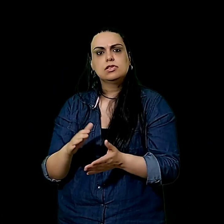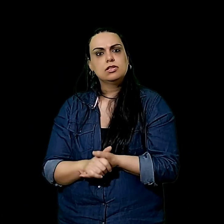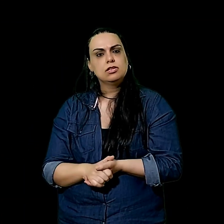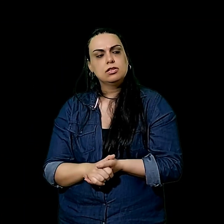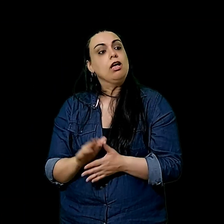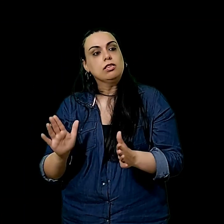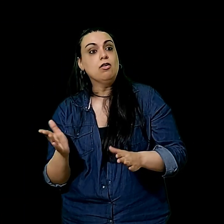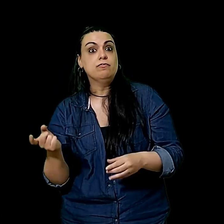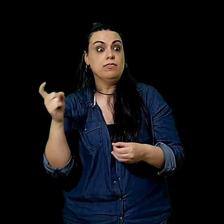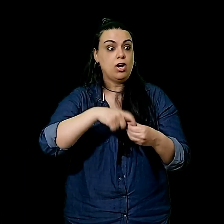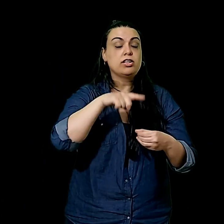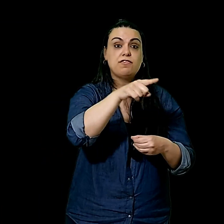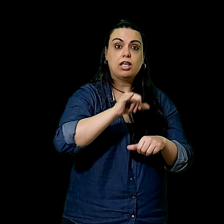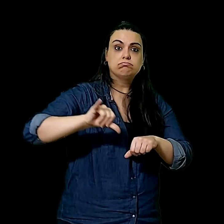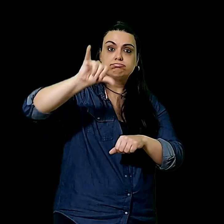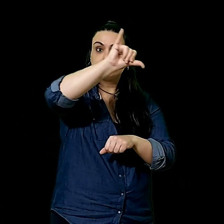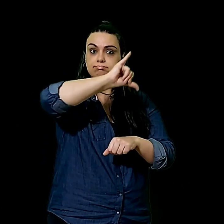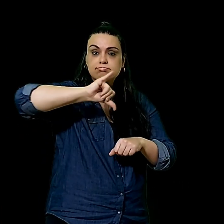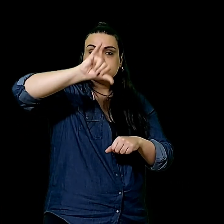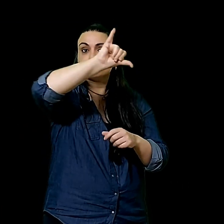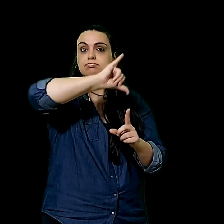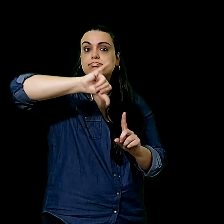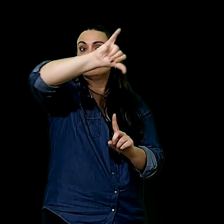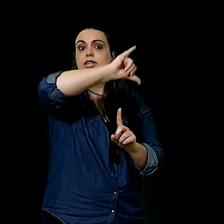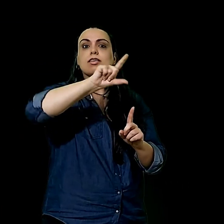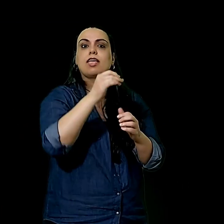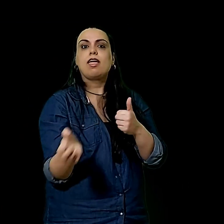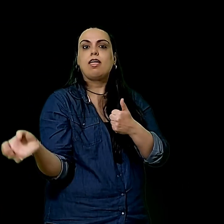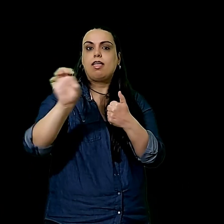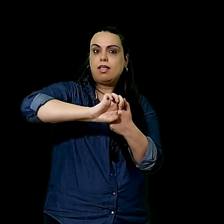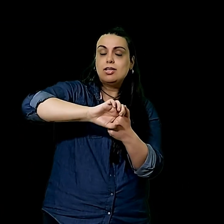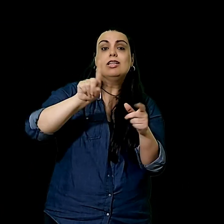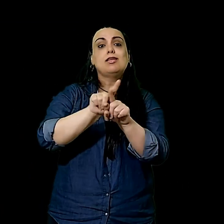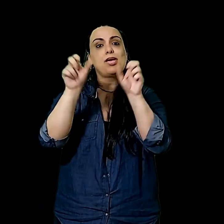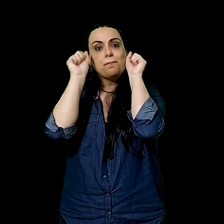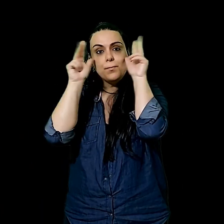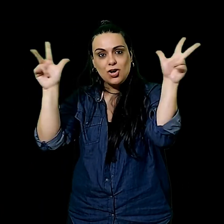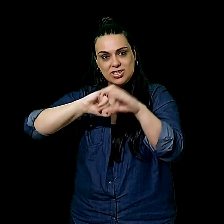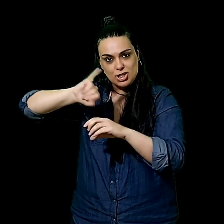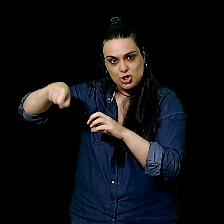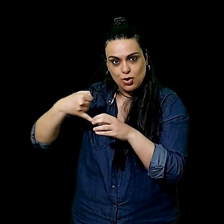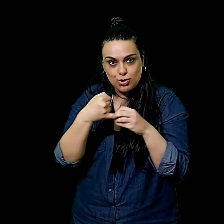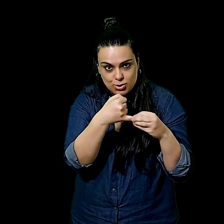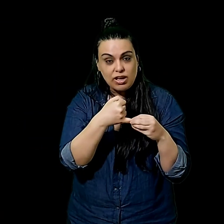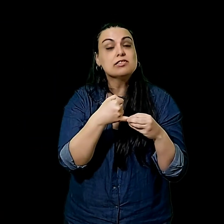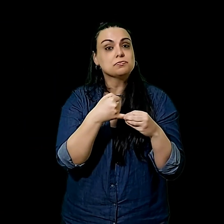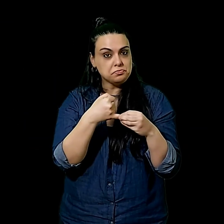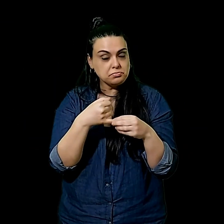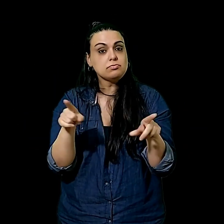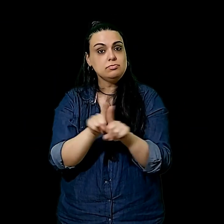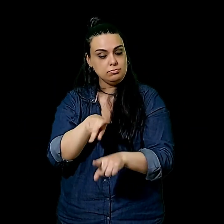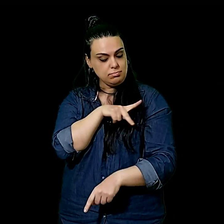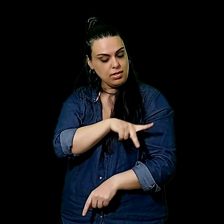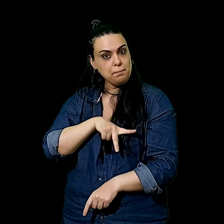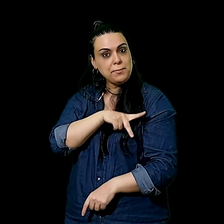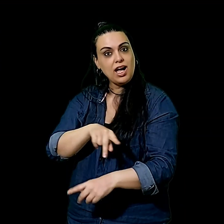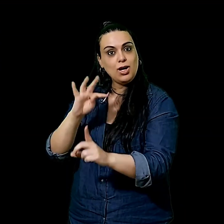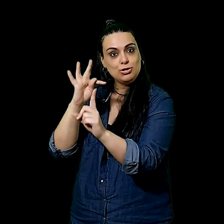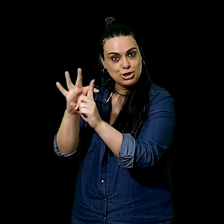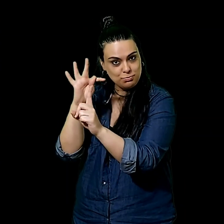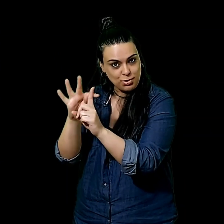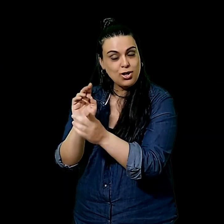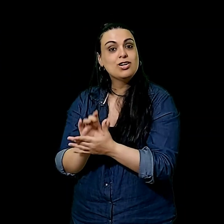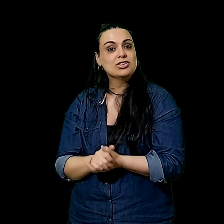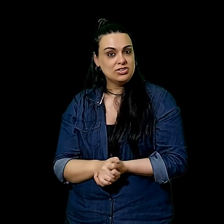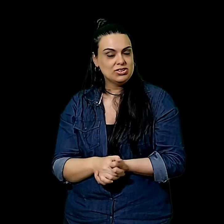unge Eliseu em teu lugar. A gente vê isso em Moisés e em Josué, né? A gente vê isso em Paulo e em